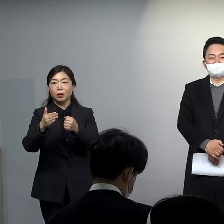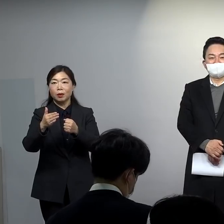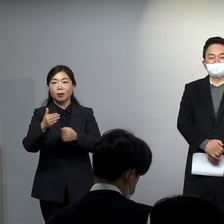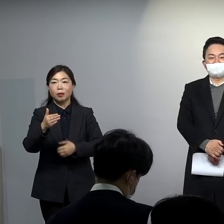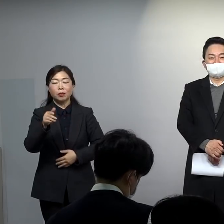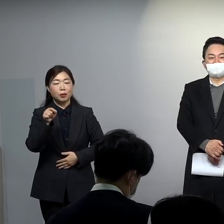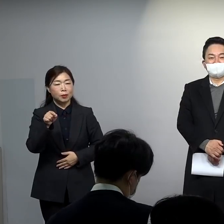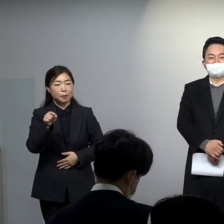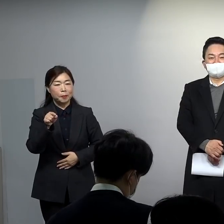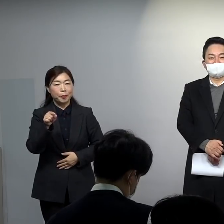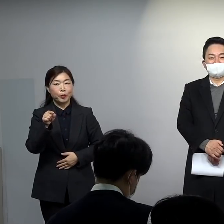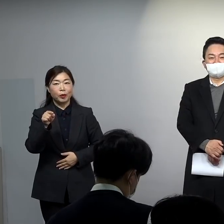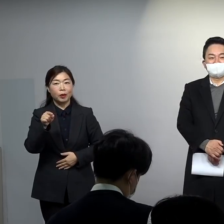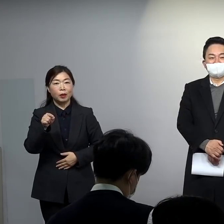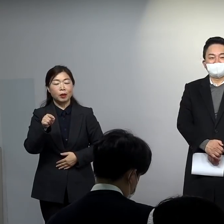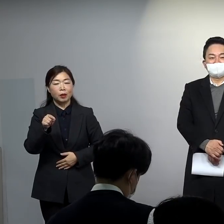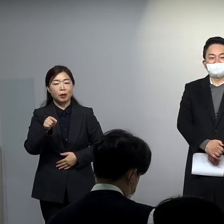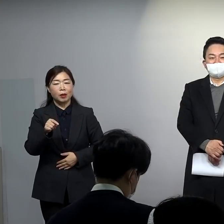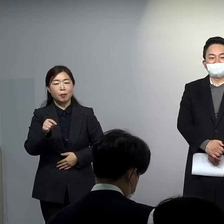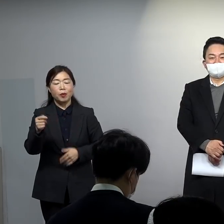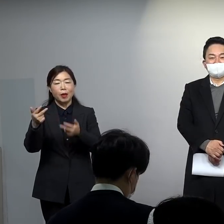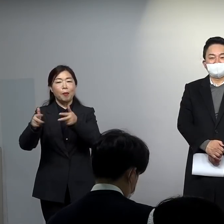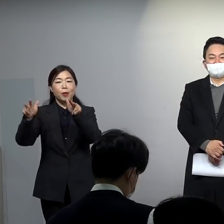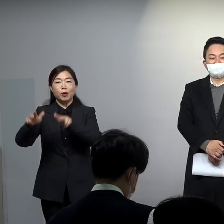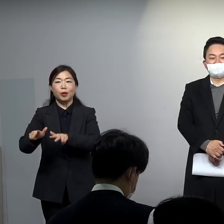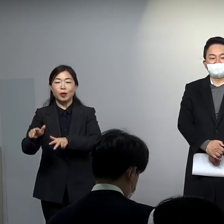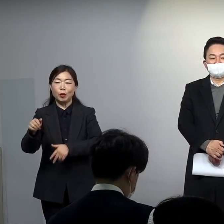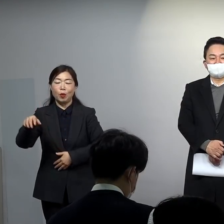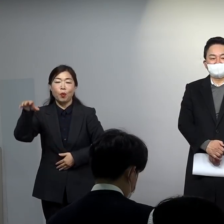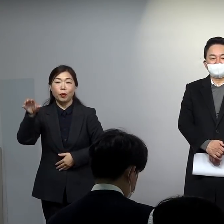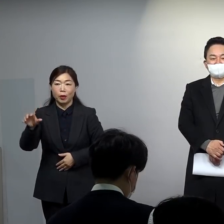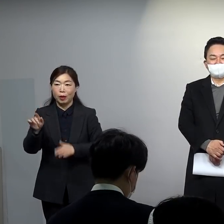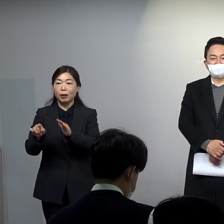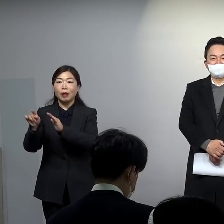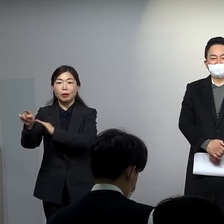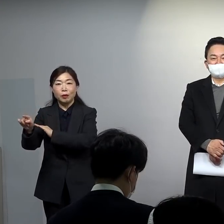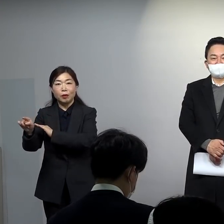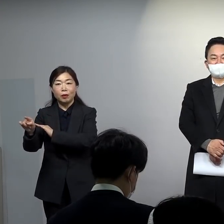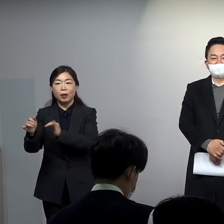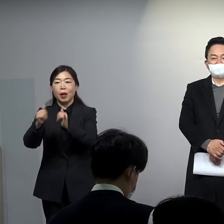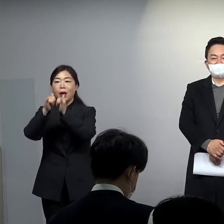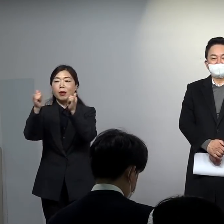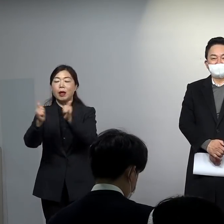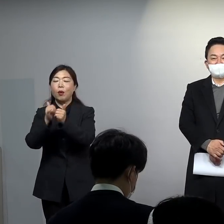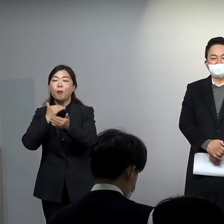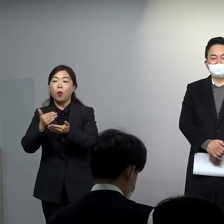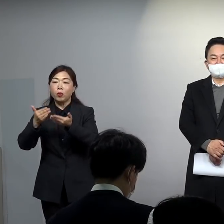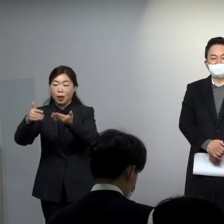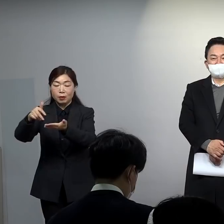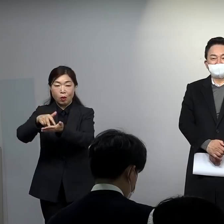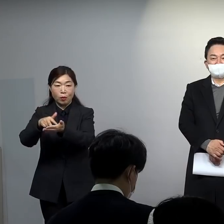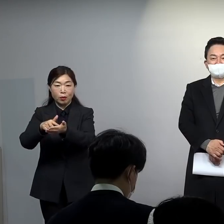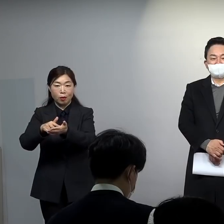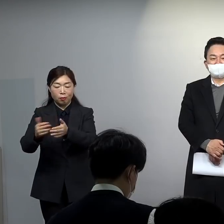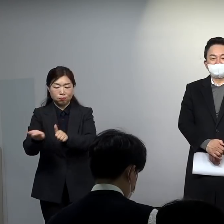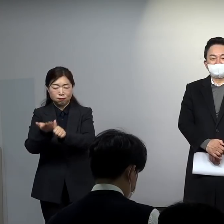뭐 지금 에버랜드 측에 그 사회봉사 차원에서 지금 하고